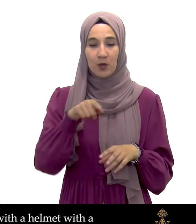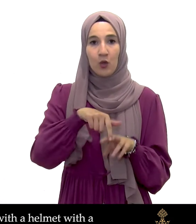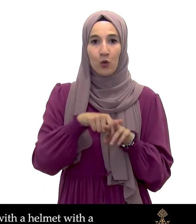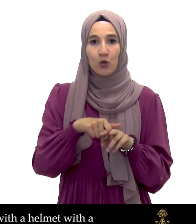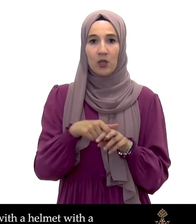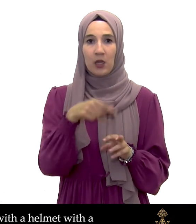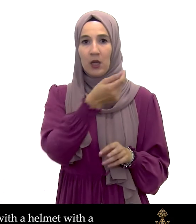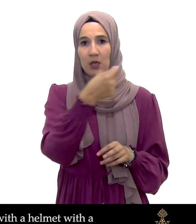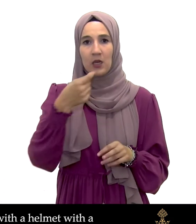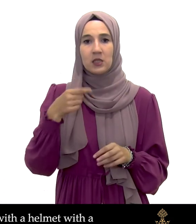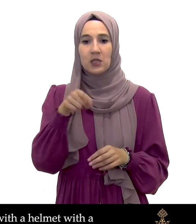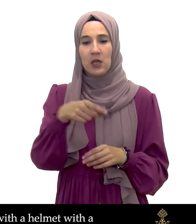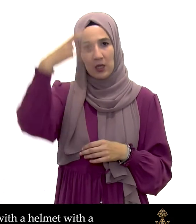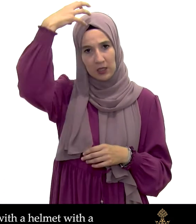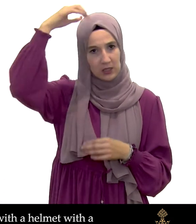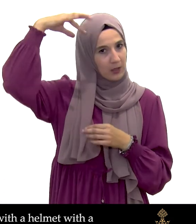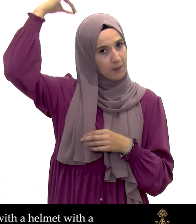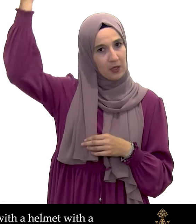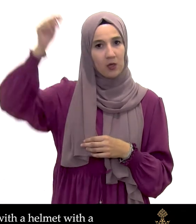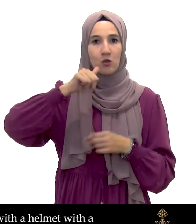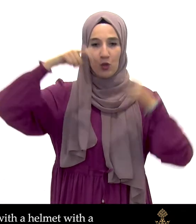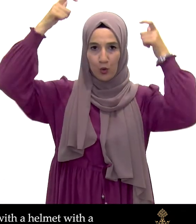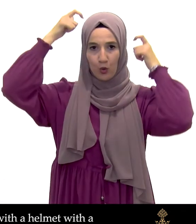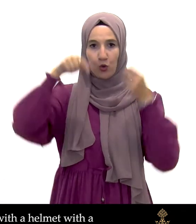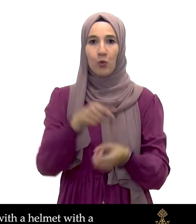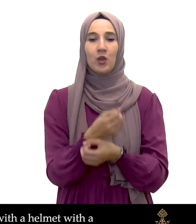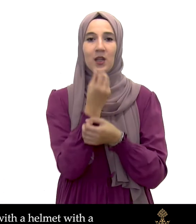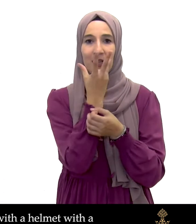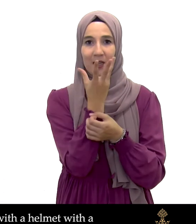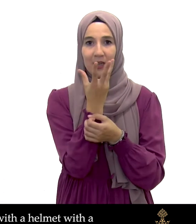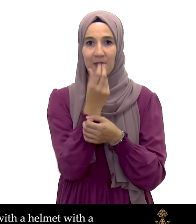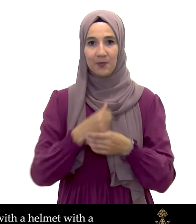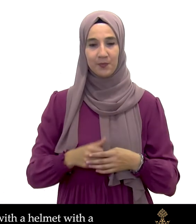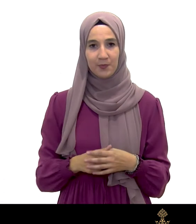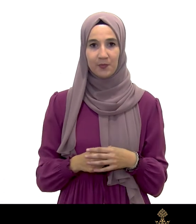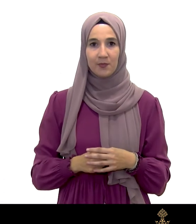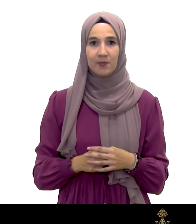Konjanika krasi kaciga s perjanicom i krunom od ljiljana.